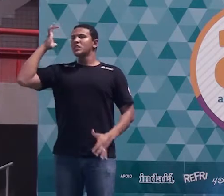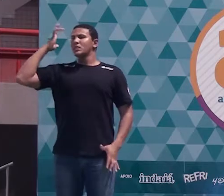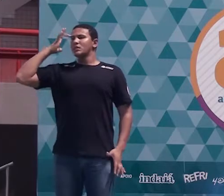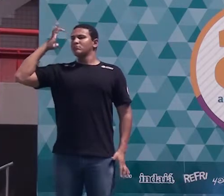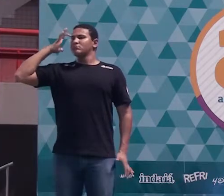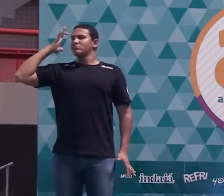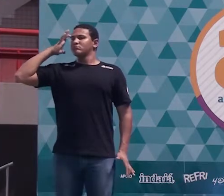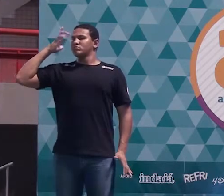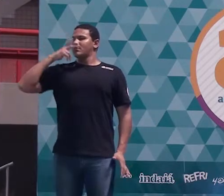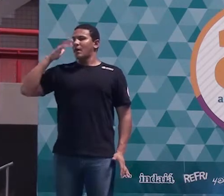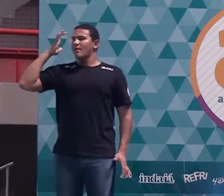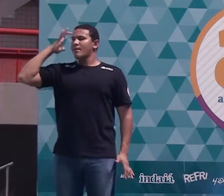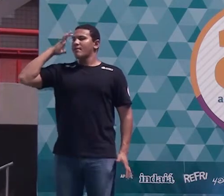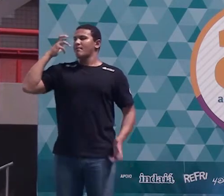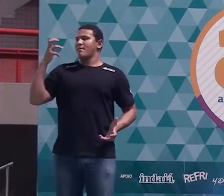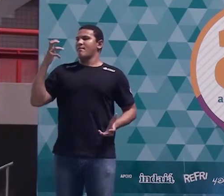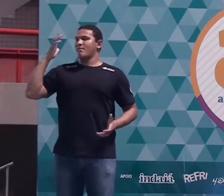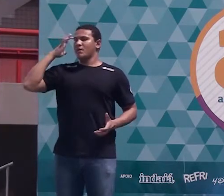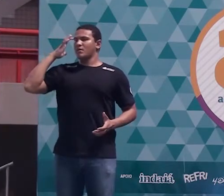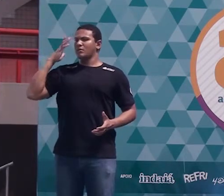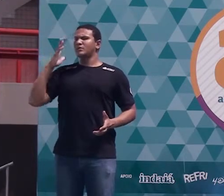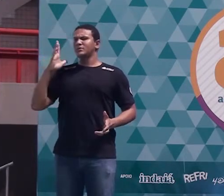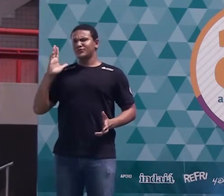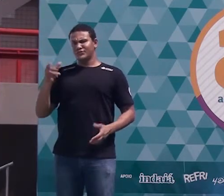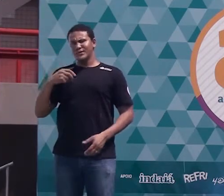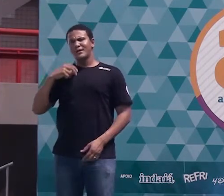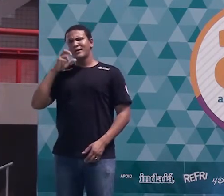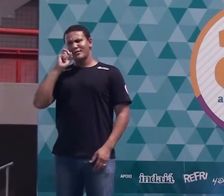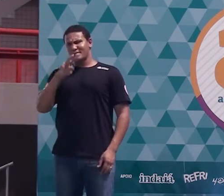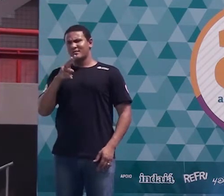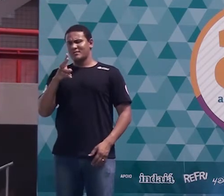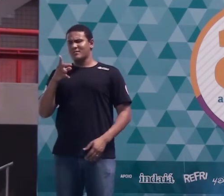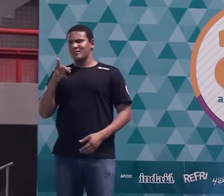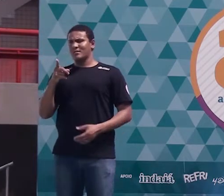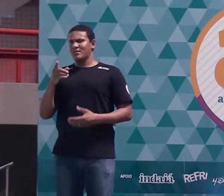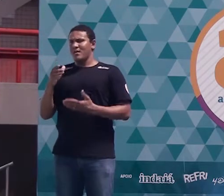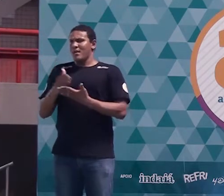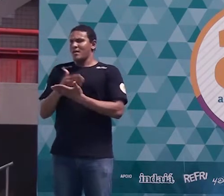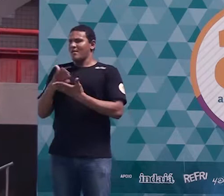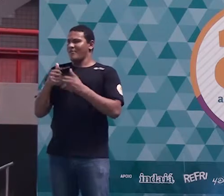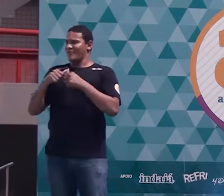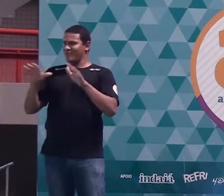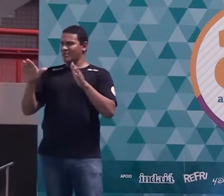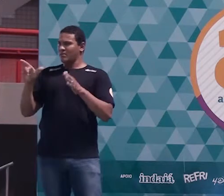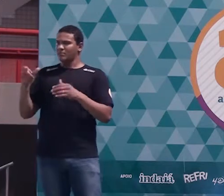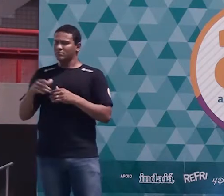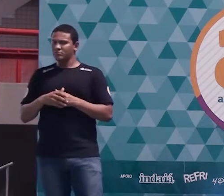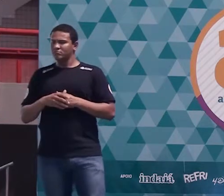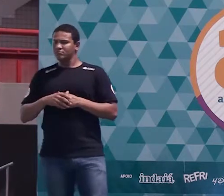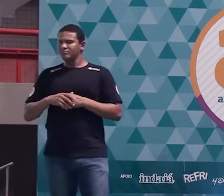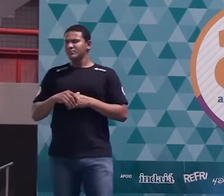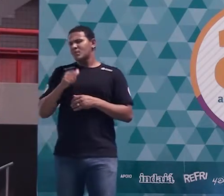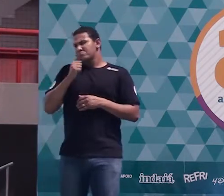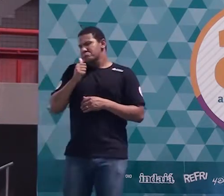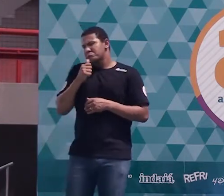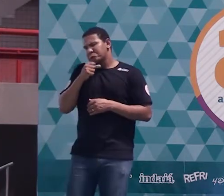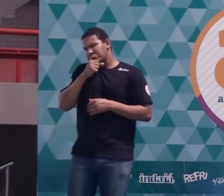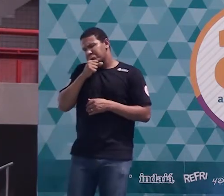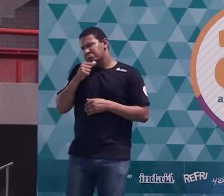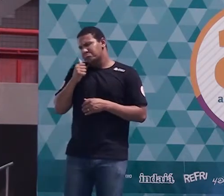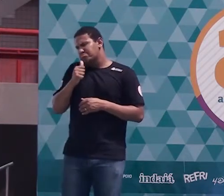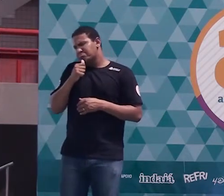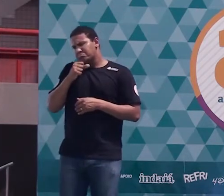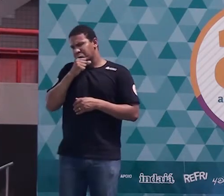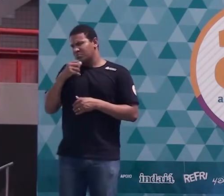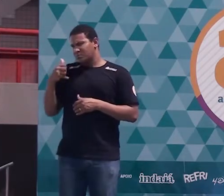mundo. Eu já vi uma vez no lançamento de um livro. Uma senhorinha, ela chegou, assim, a